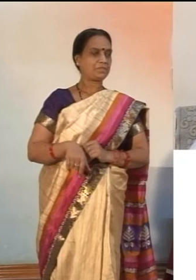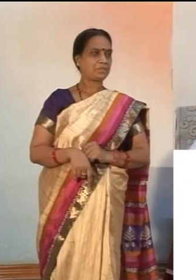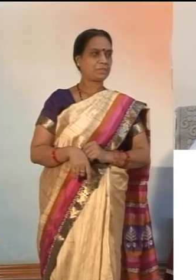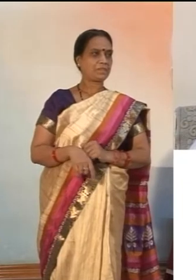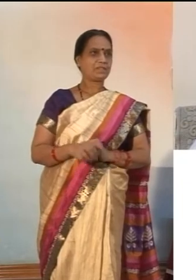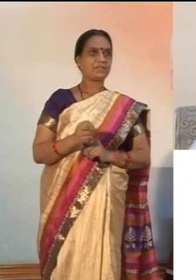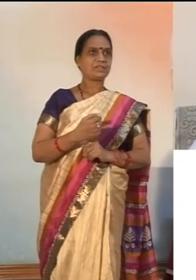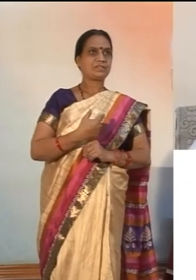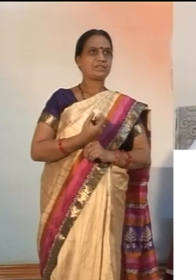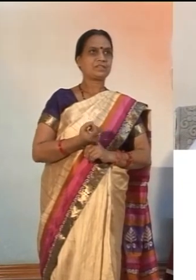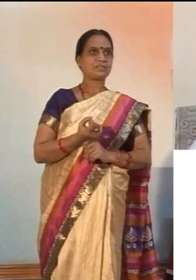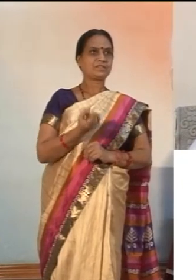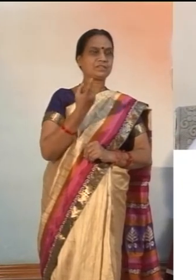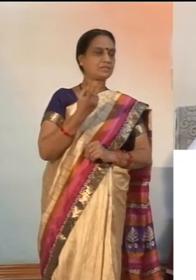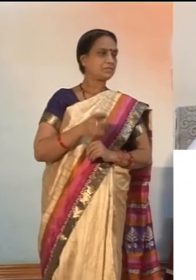जैसे